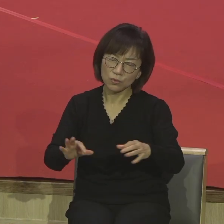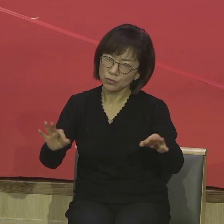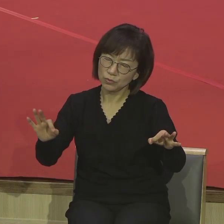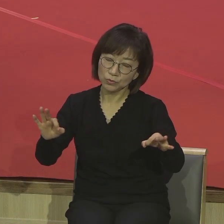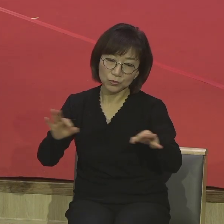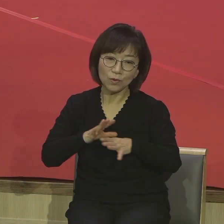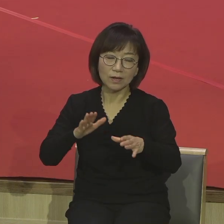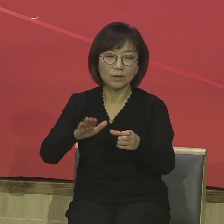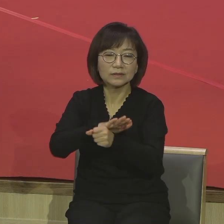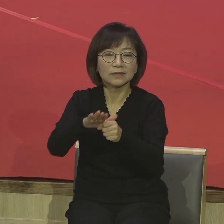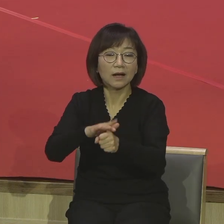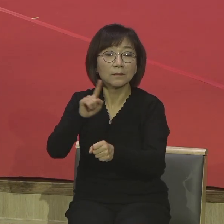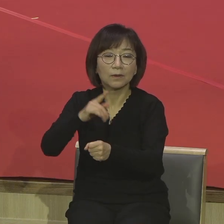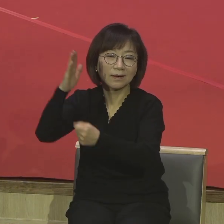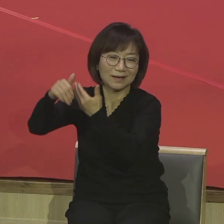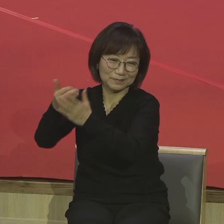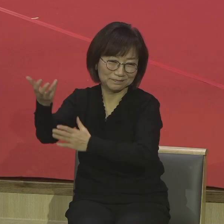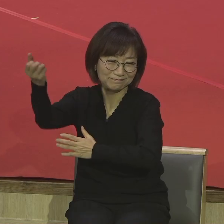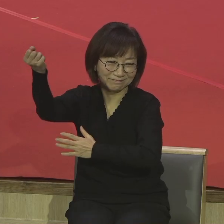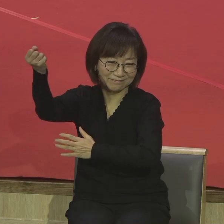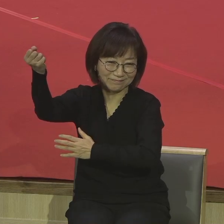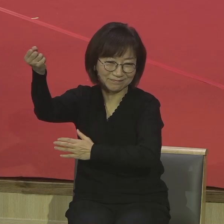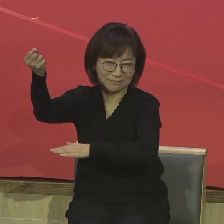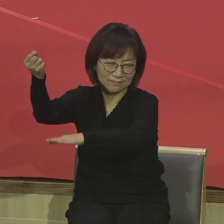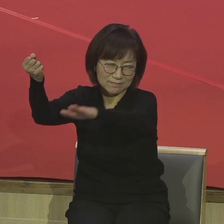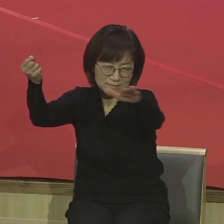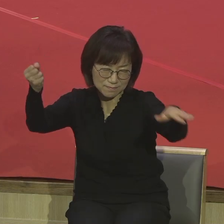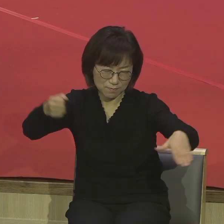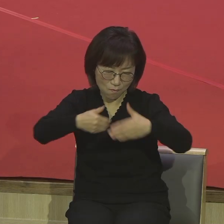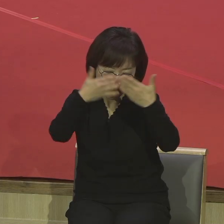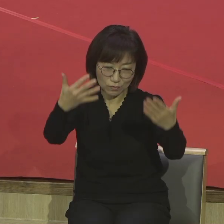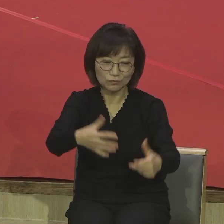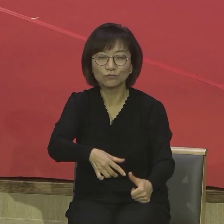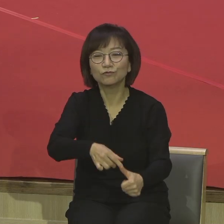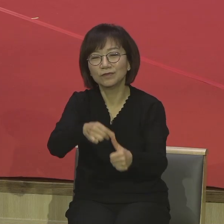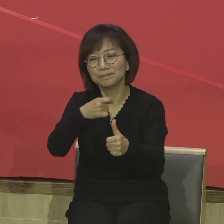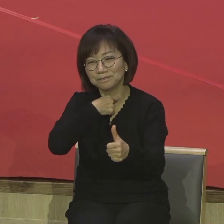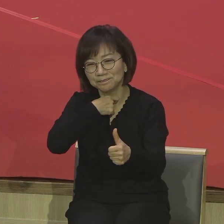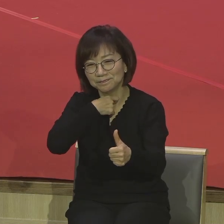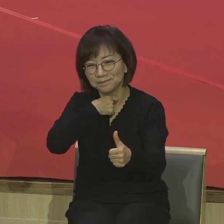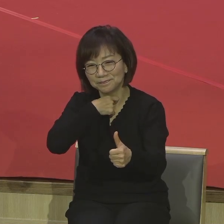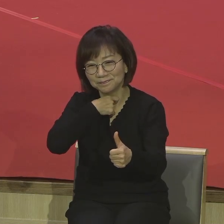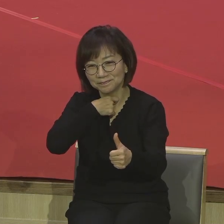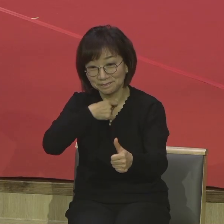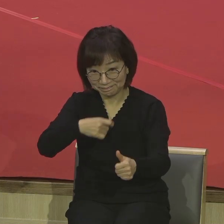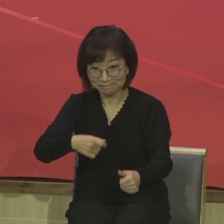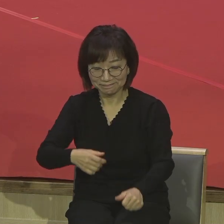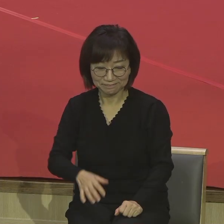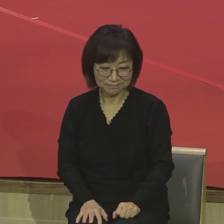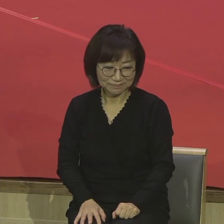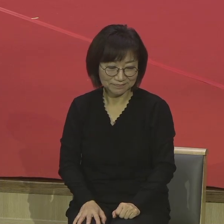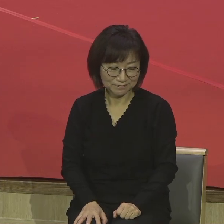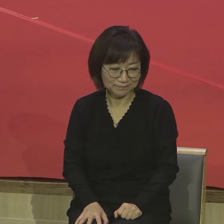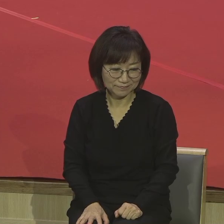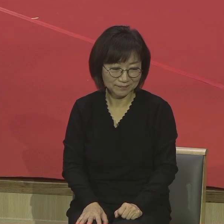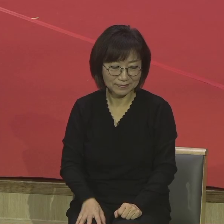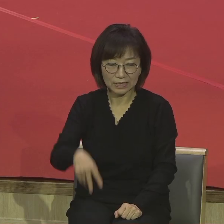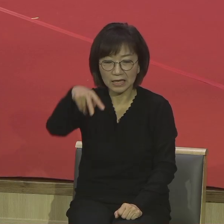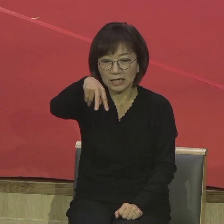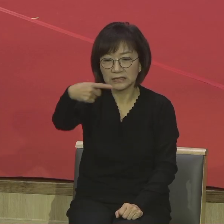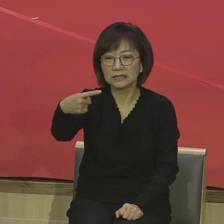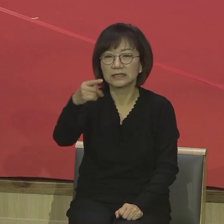사랑하신 구원의 증거예요. 이러한 하나님의 사랑에 대해서 아주 사실적으로 밝혀있는 말씀이